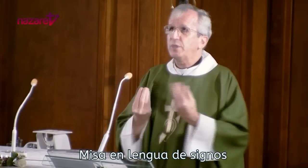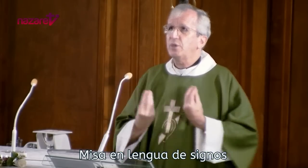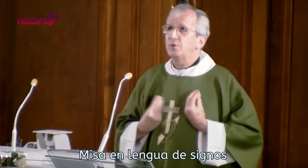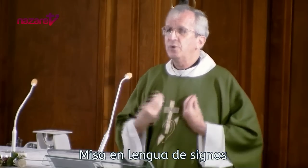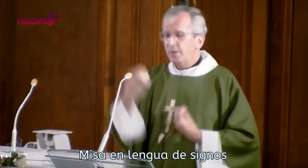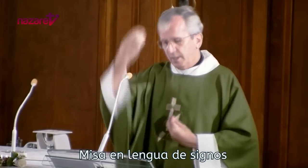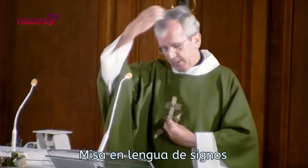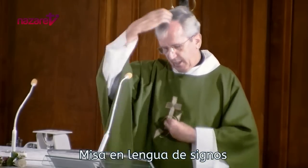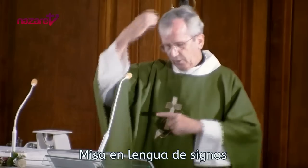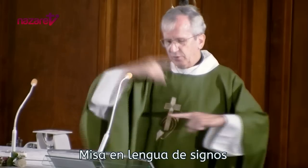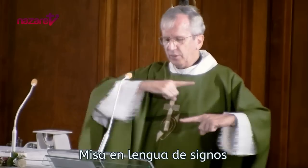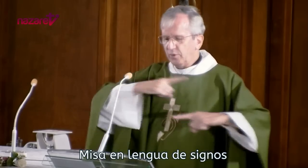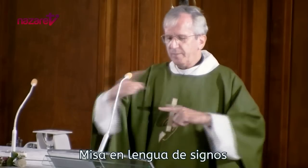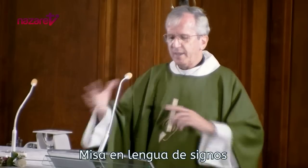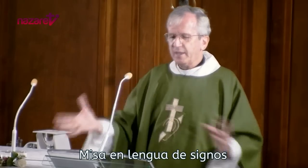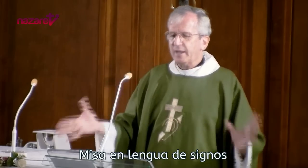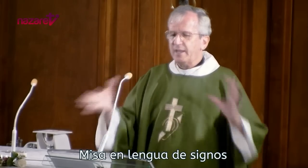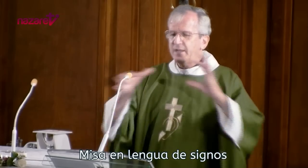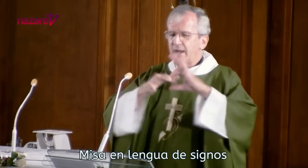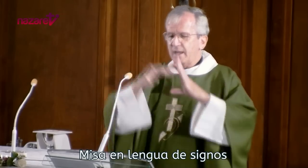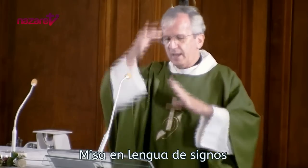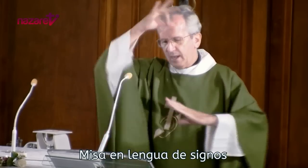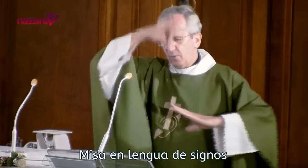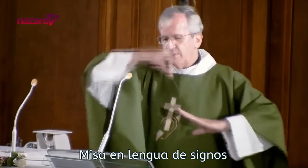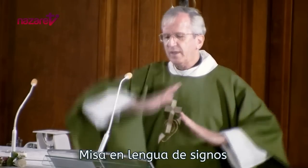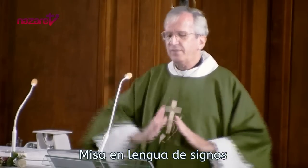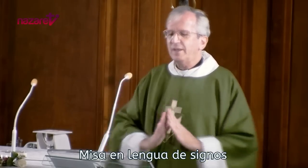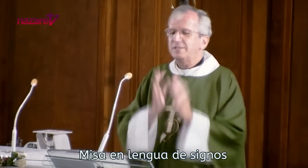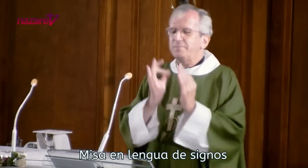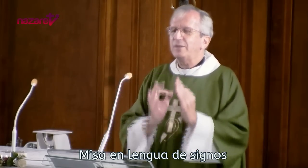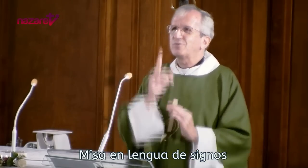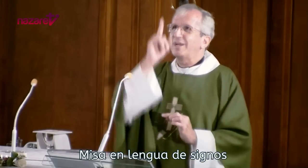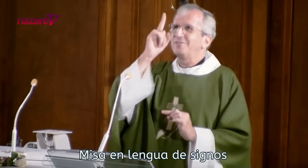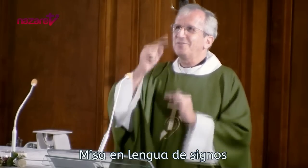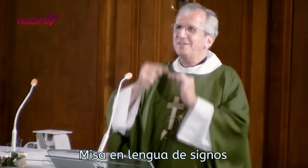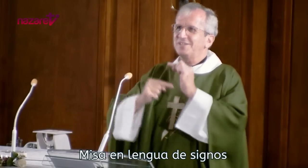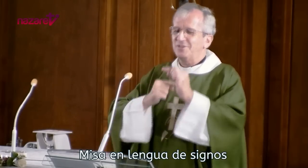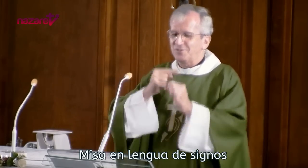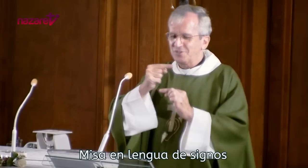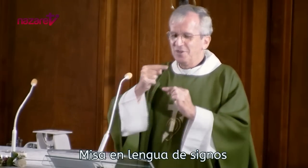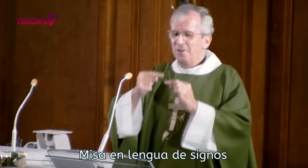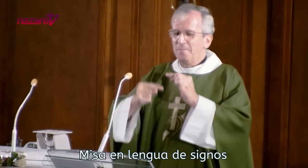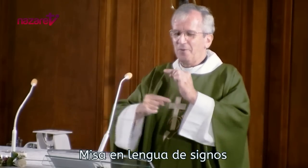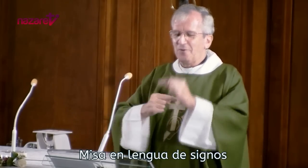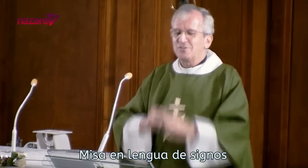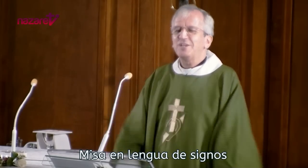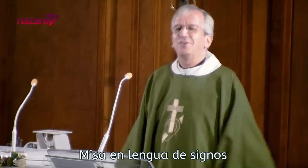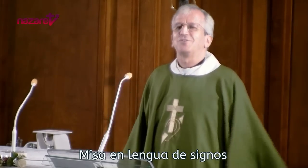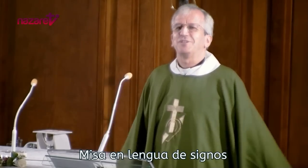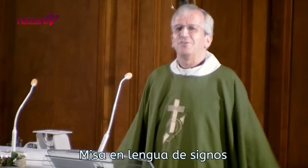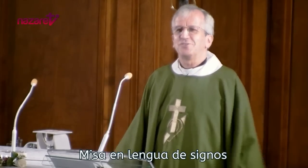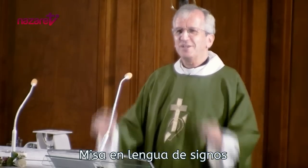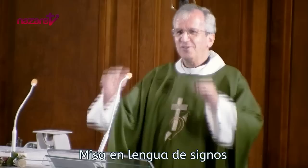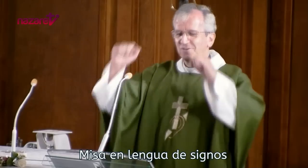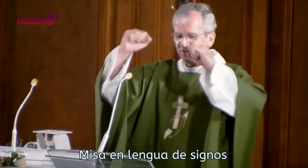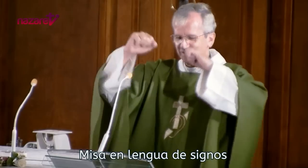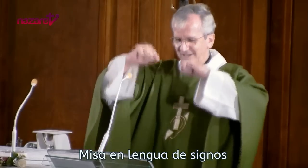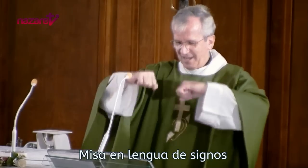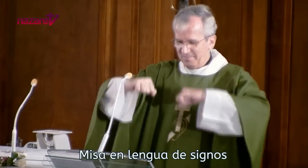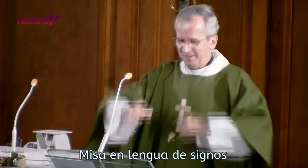Hijo, que contigo vive y reina en la unidad del Espíritu Santo y es Dios por los siglos de los siglos. Amén.